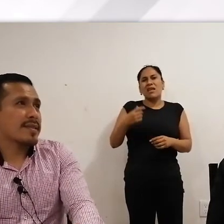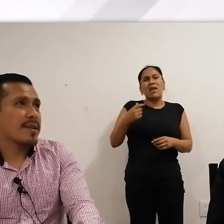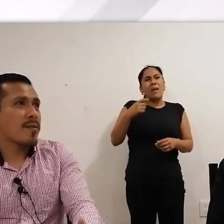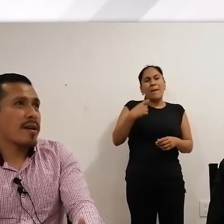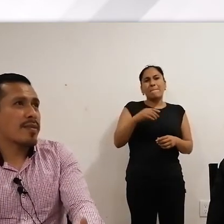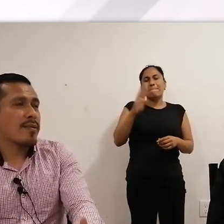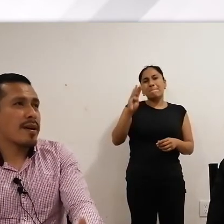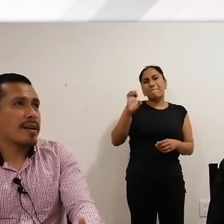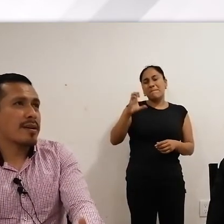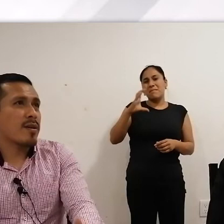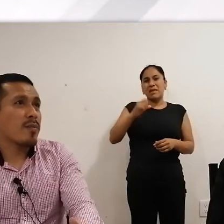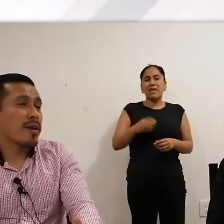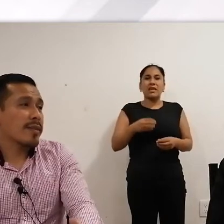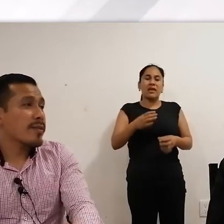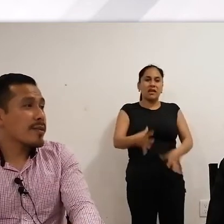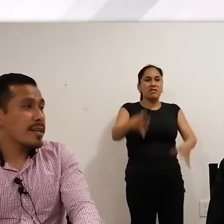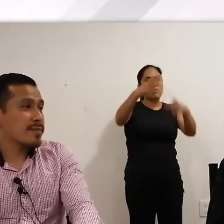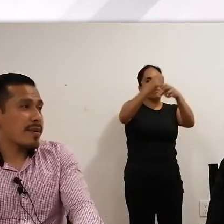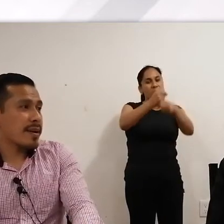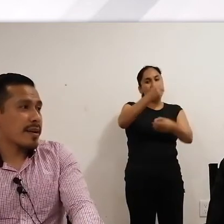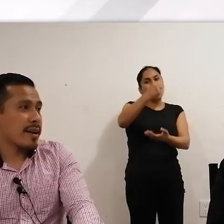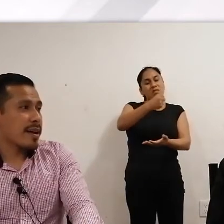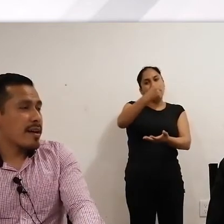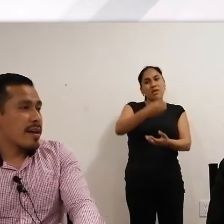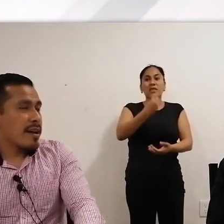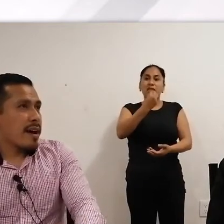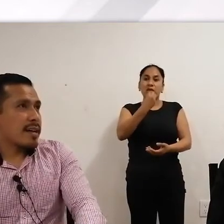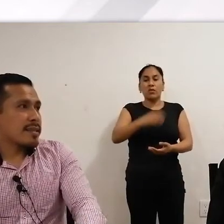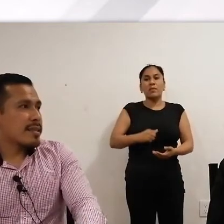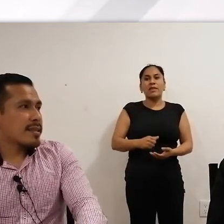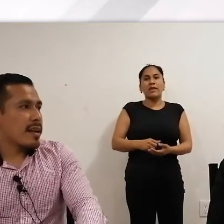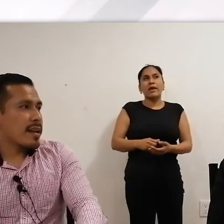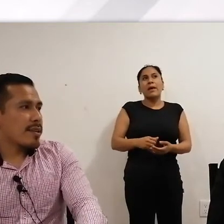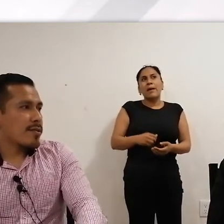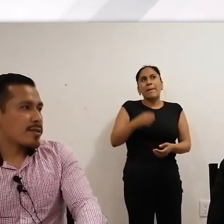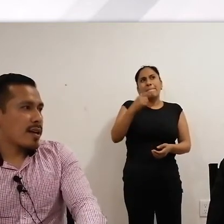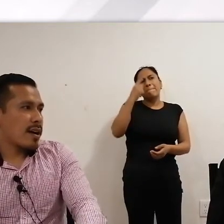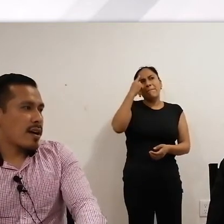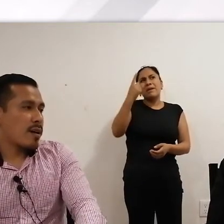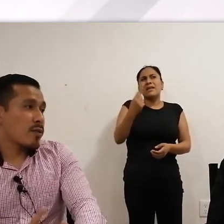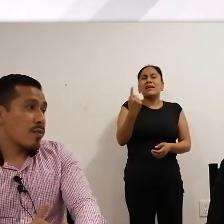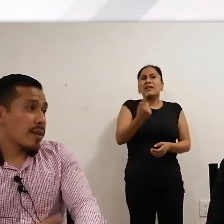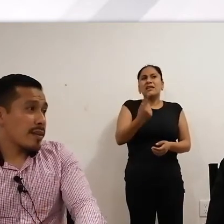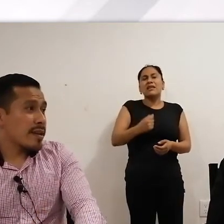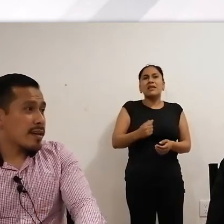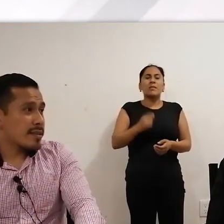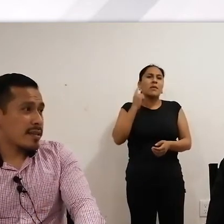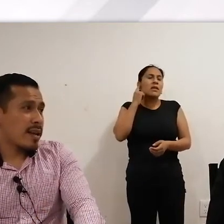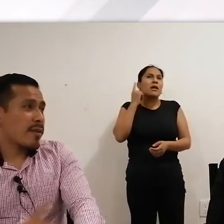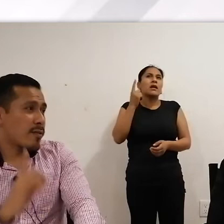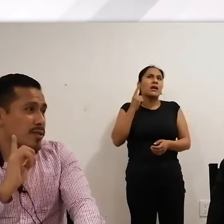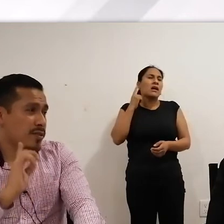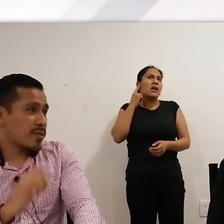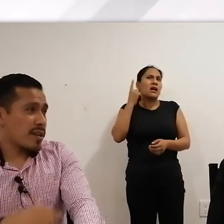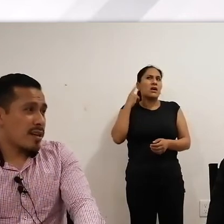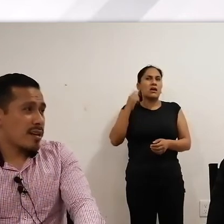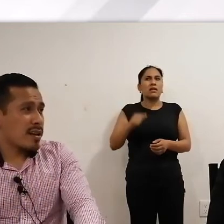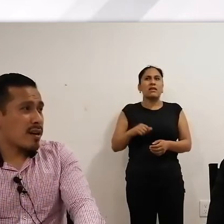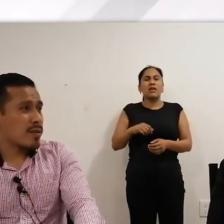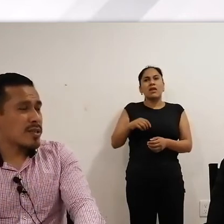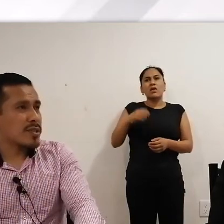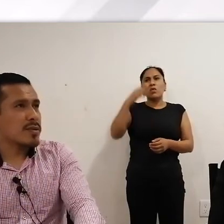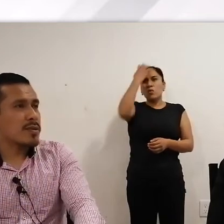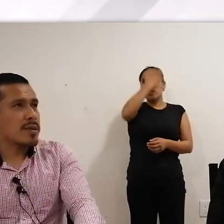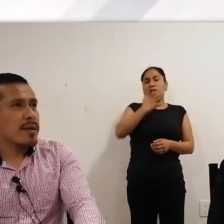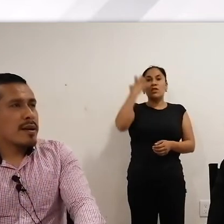despensas, de vez en cuando hay convocatorias para que asistan ellos a audiometrías, la evaluación de